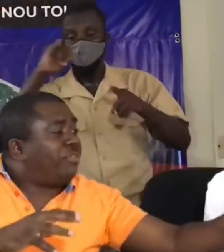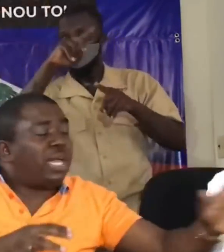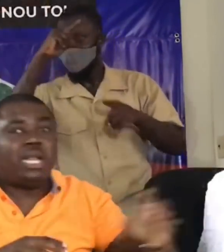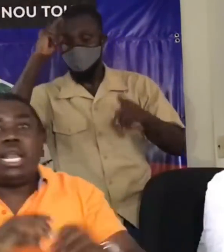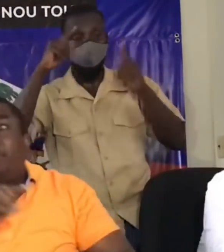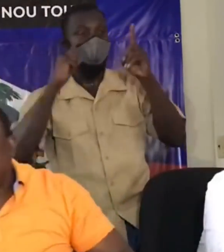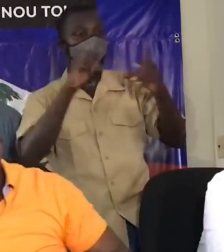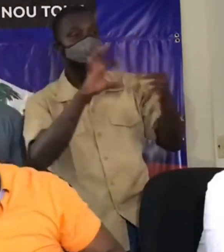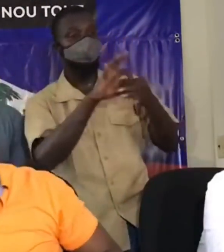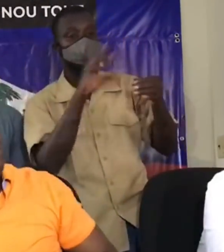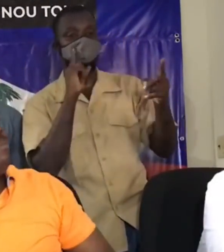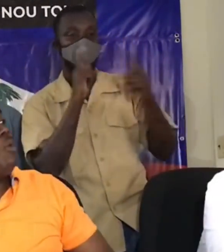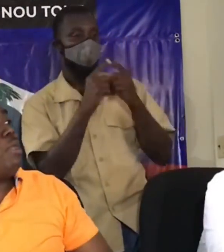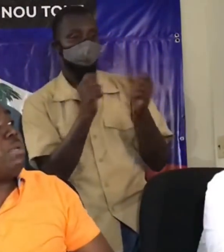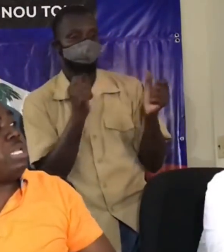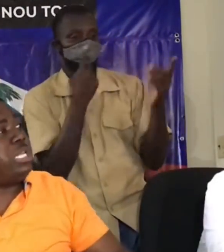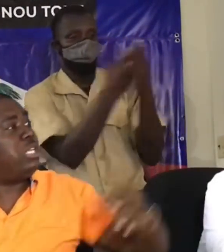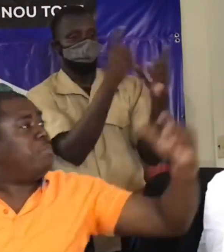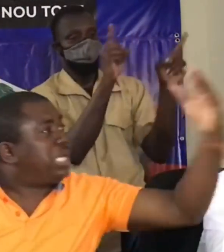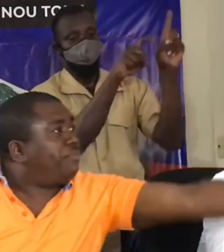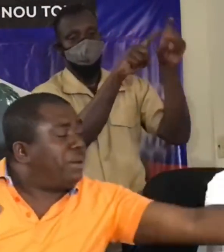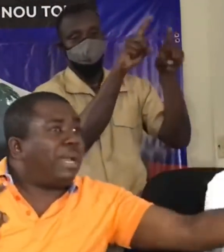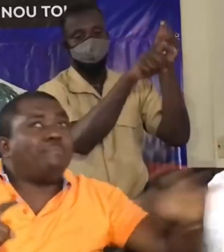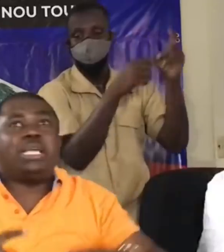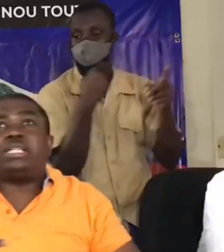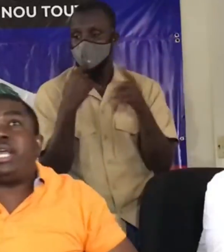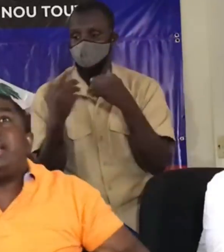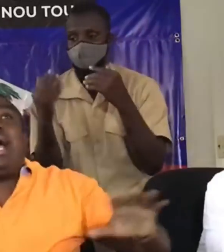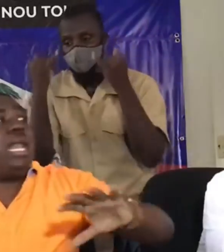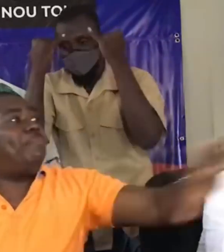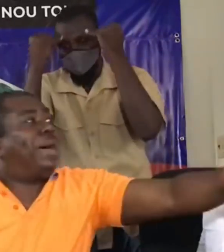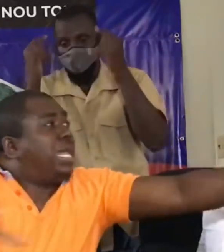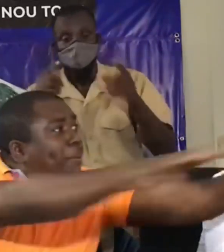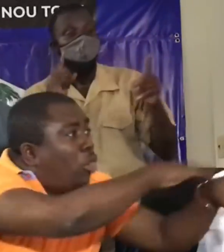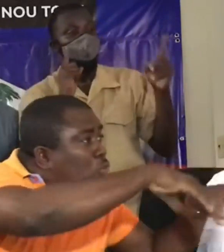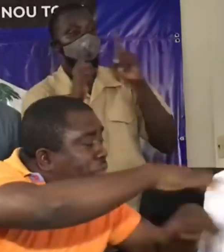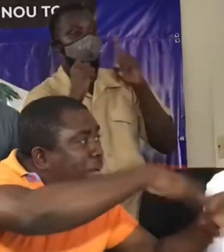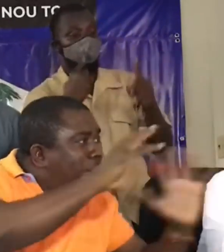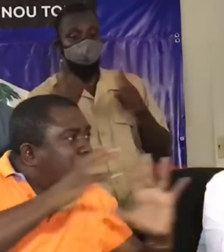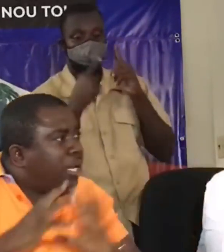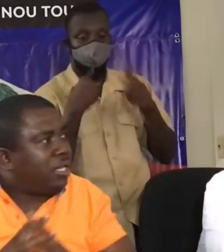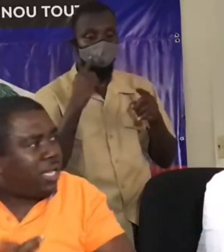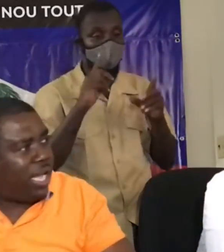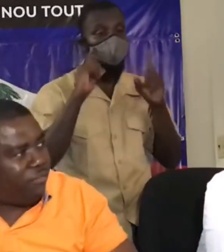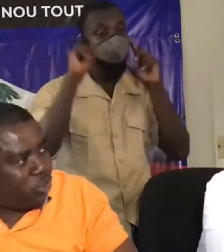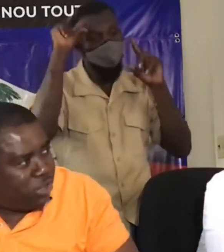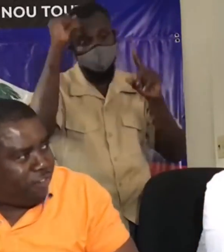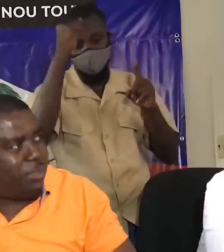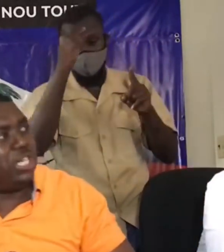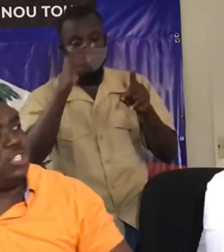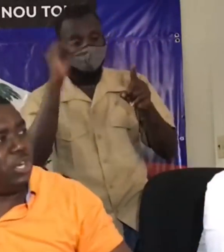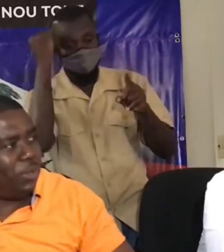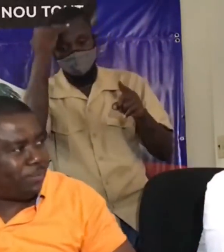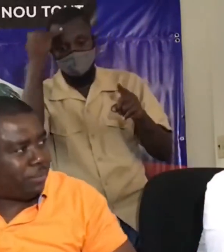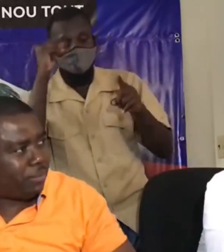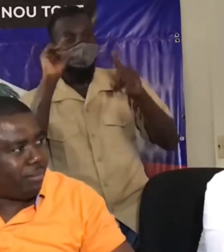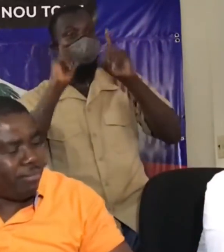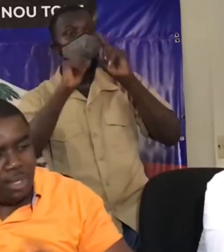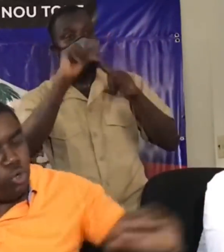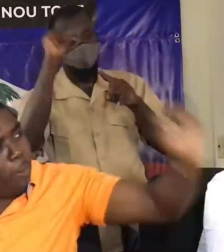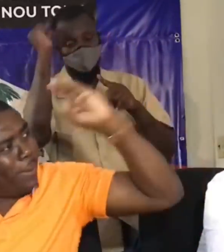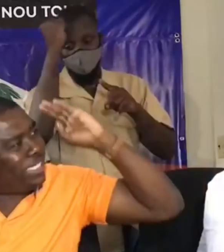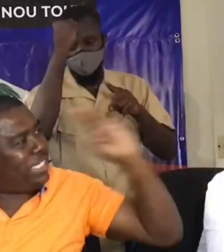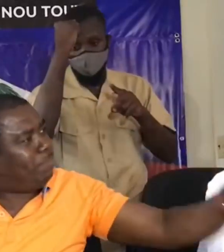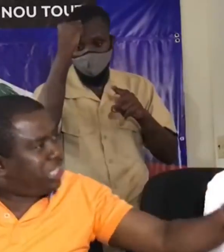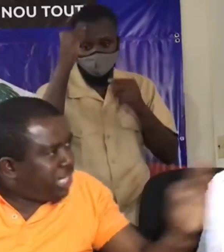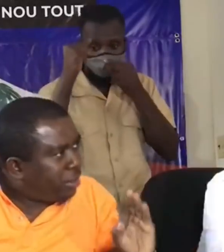négocié avec elle, l'a dit nous mais qui n'est le premier ministre, mais qui femme l'a mettre Al Pala pour le gouvernement avec Joseph Messène Jean-Louis.